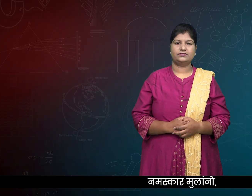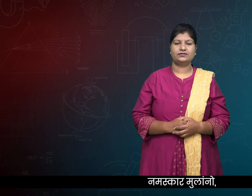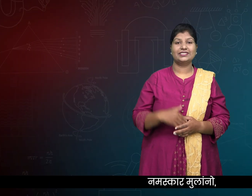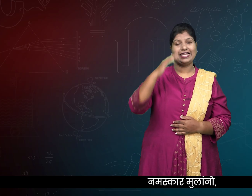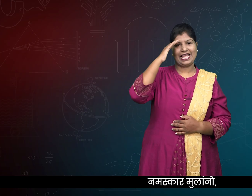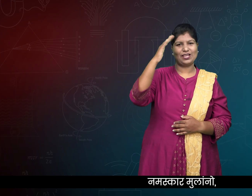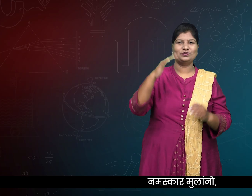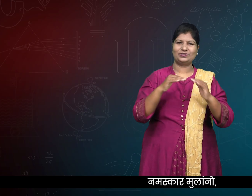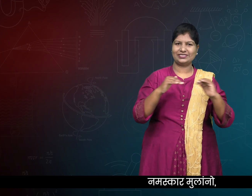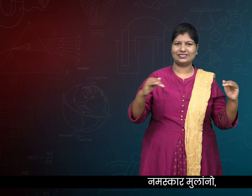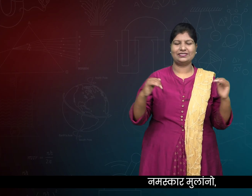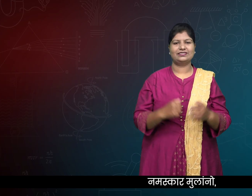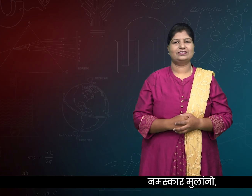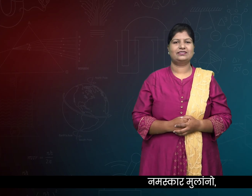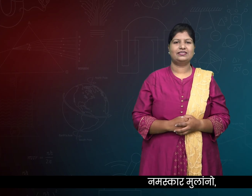नमस्कार मुलांनो.